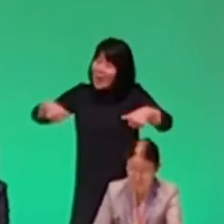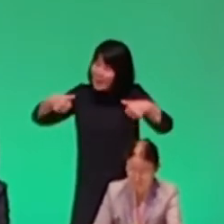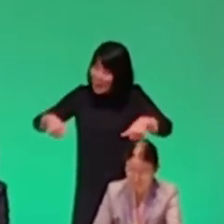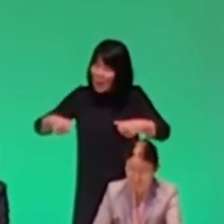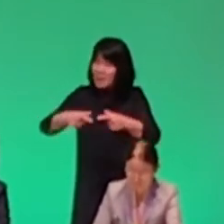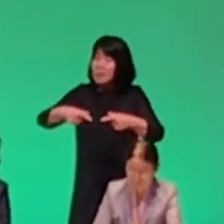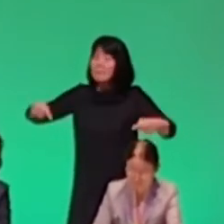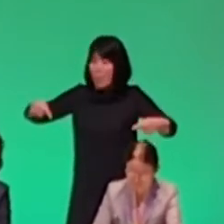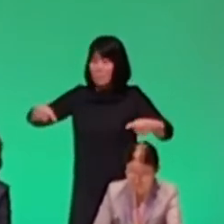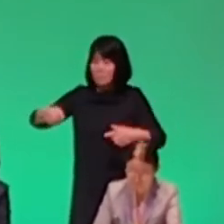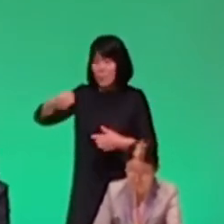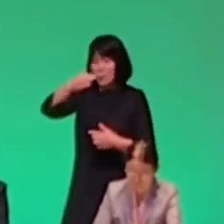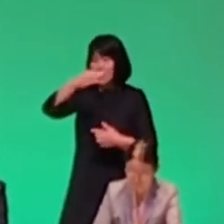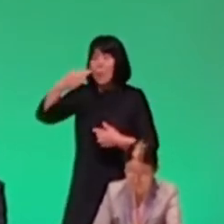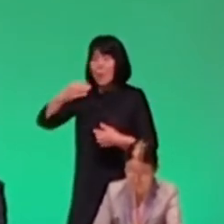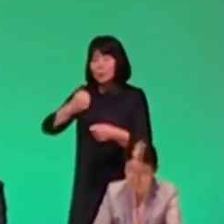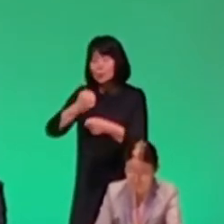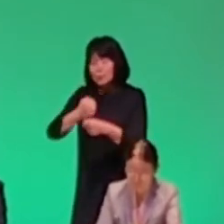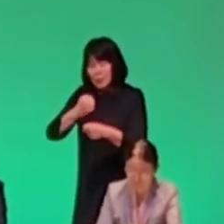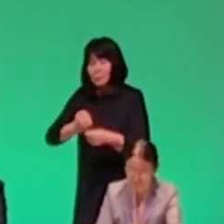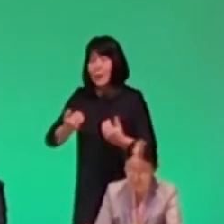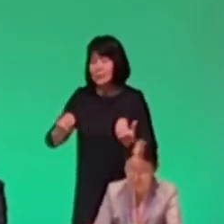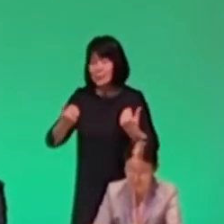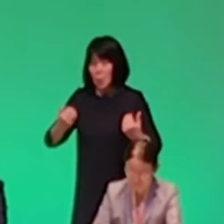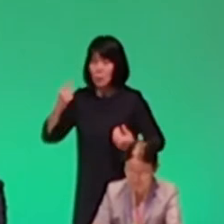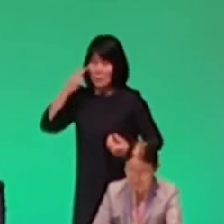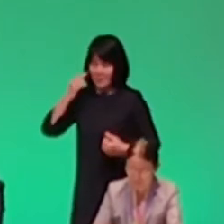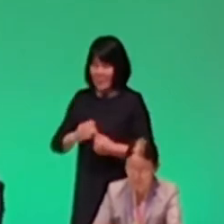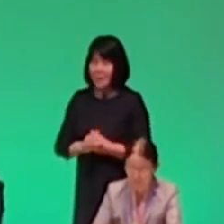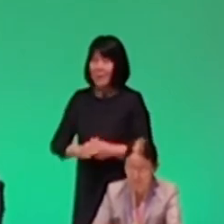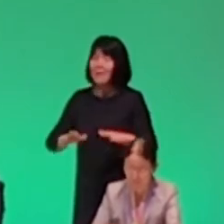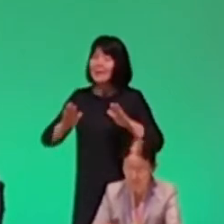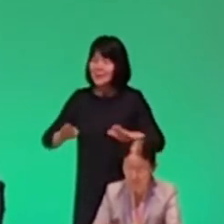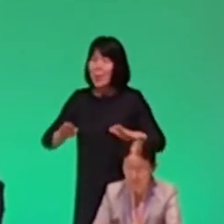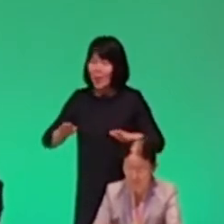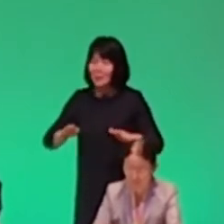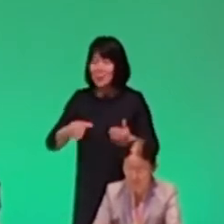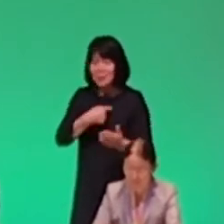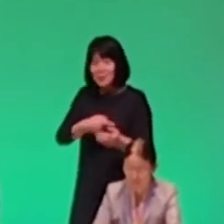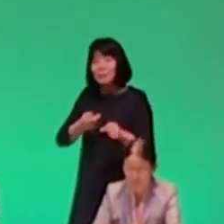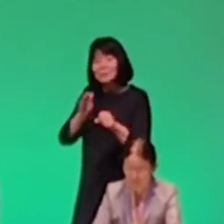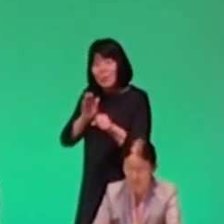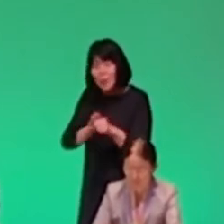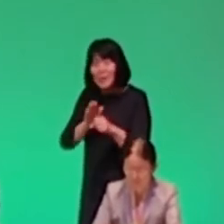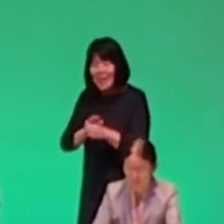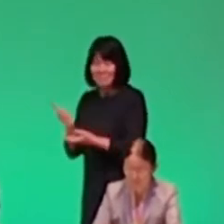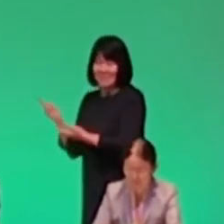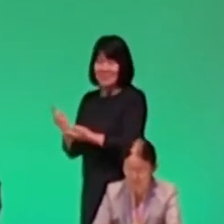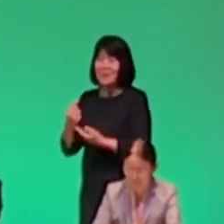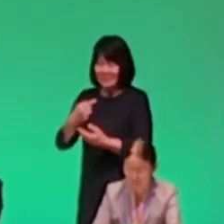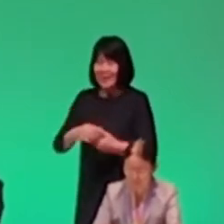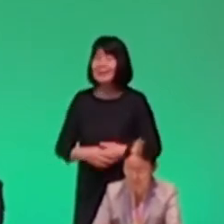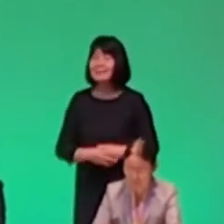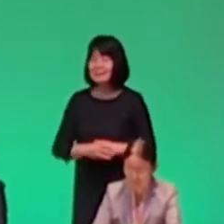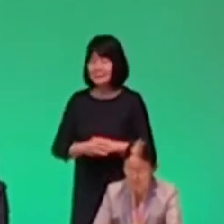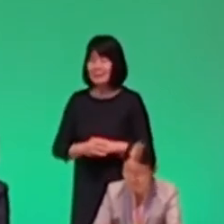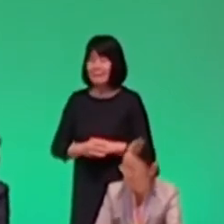この日本神戸であるということがまず大事だなということで、まあ、今日はそういう思いも込めて出かけてきたところです